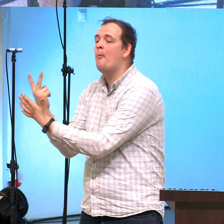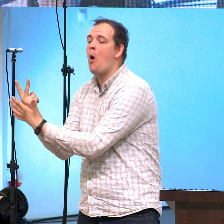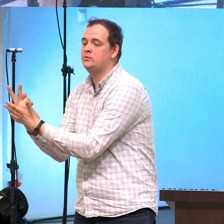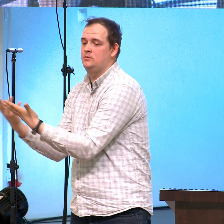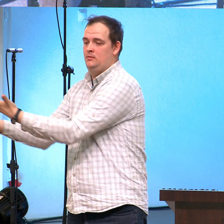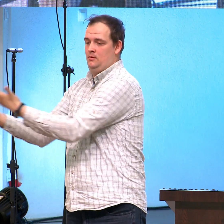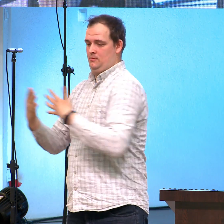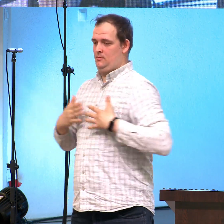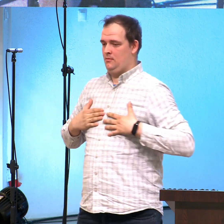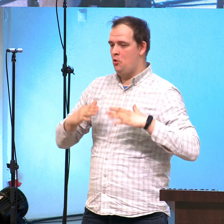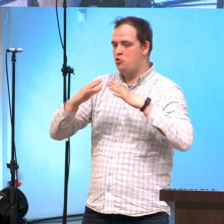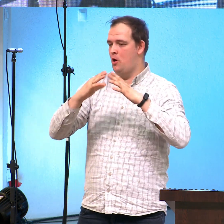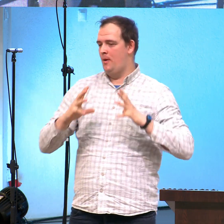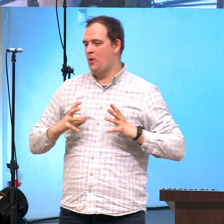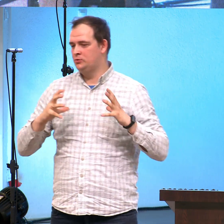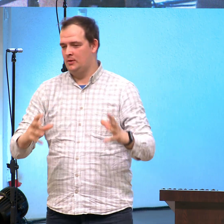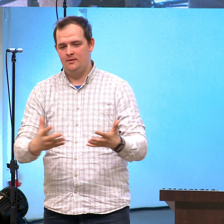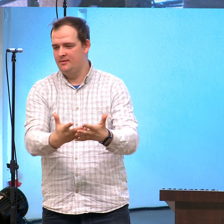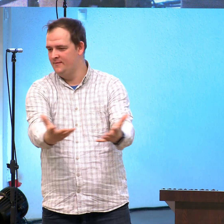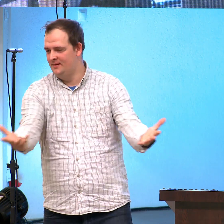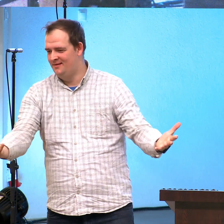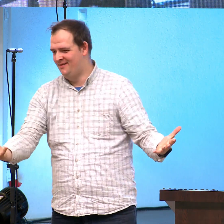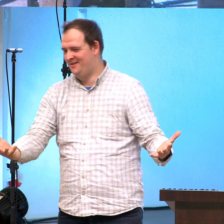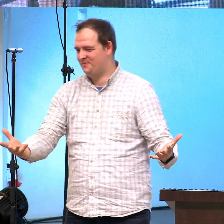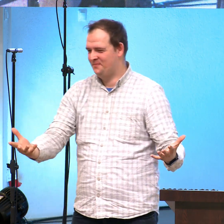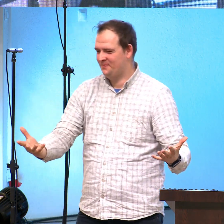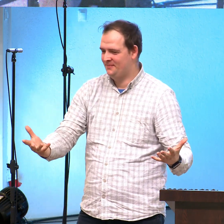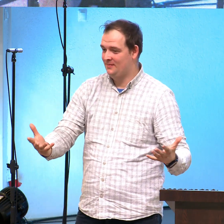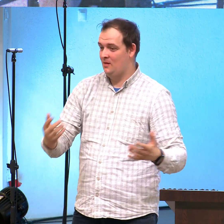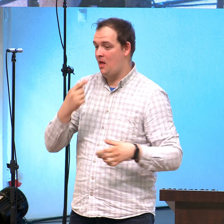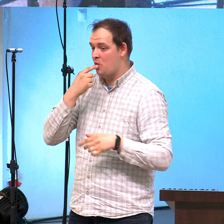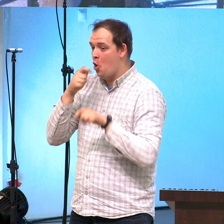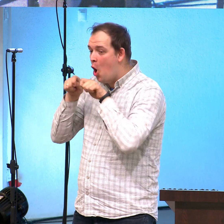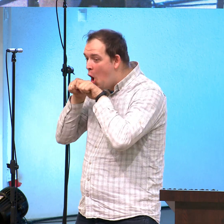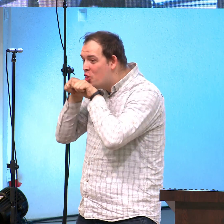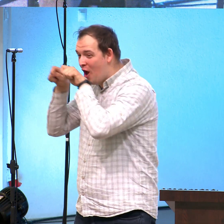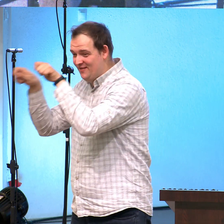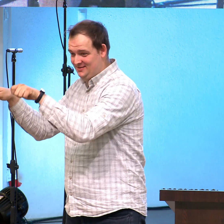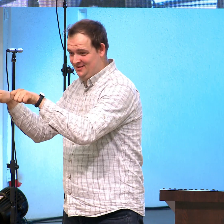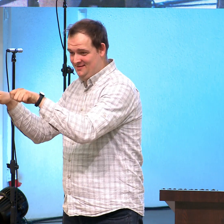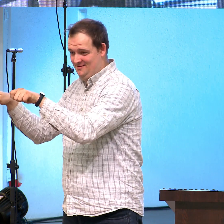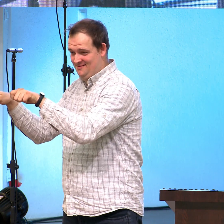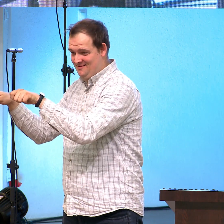и показал все, что он имел, все свое богатство показал. Он открыл